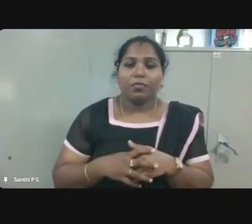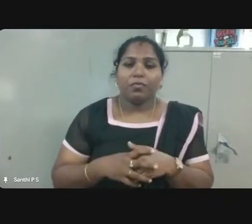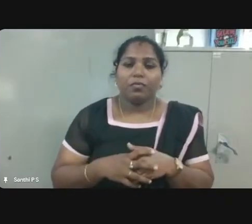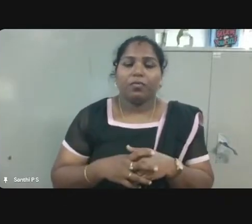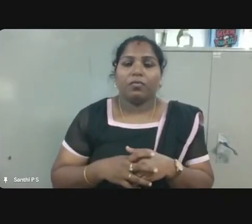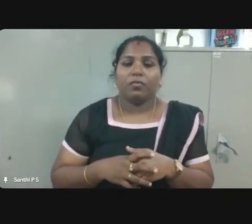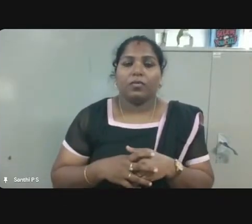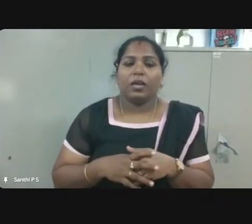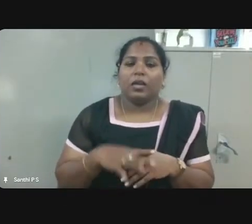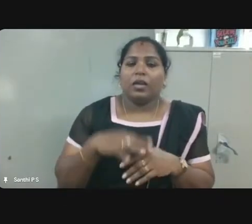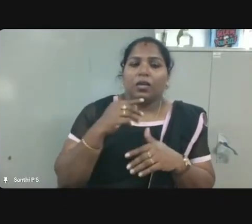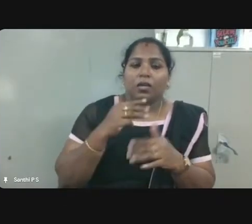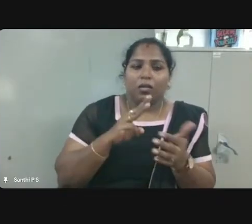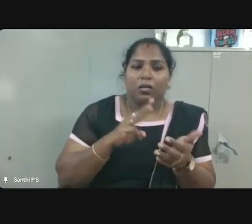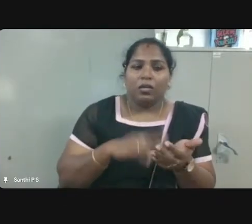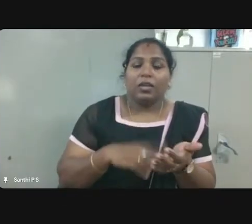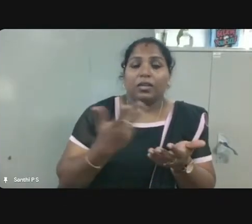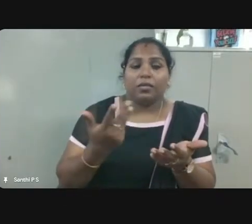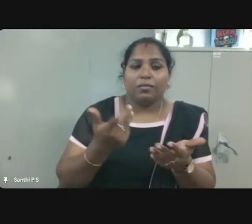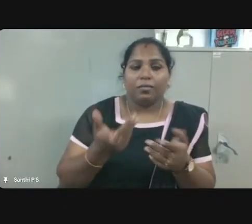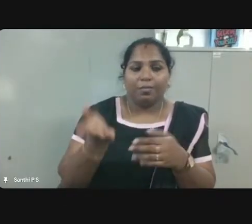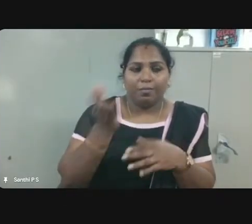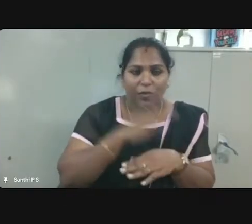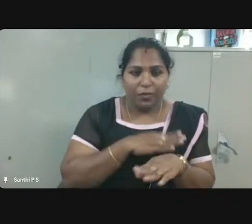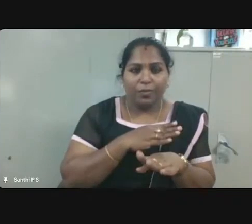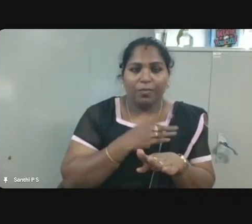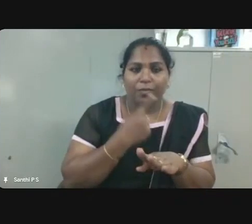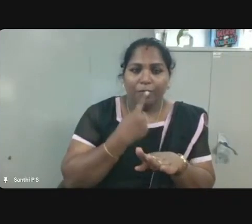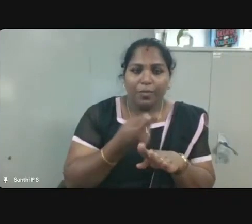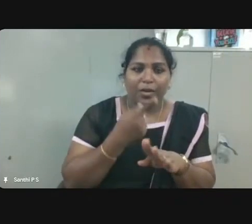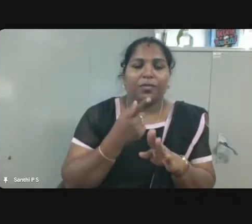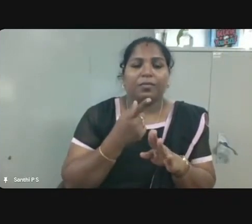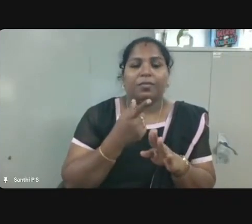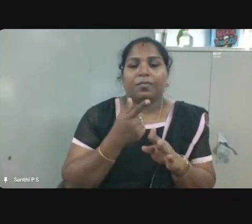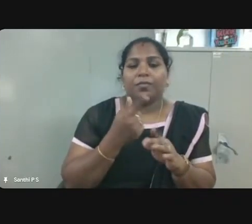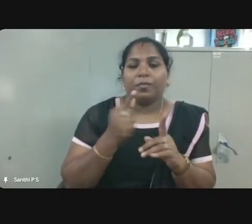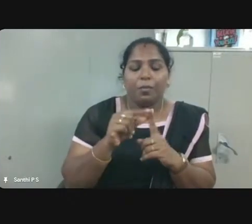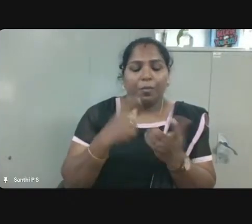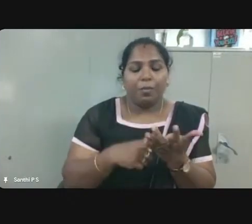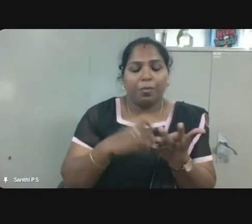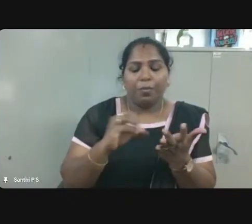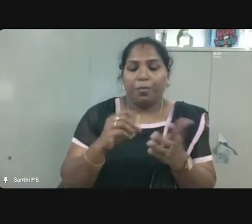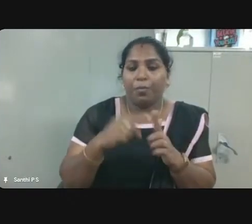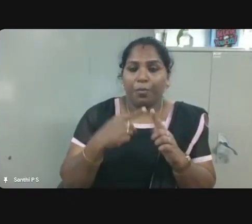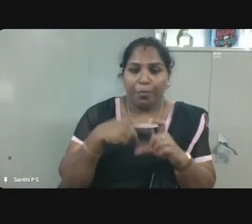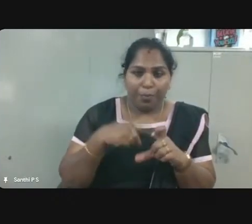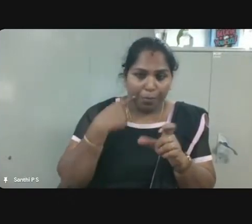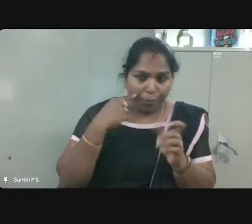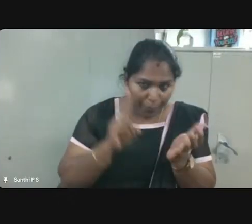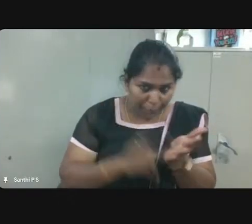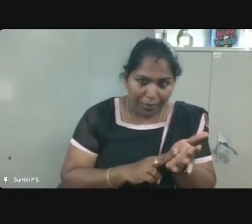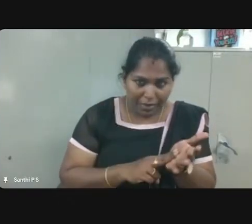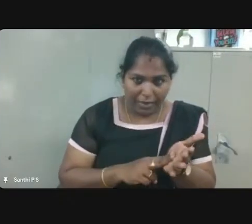എന്നാൽ മൈക്രോ ഡിസ്ട്രോഫിൻ ഒരു പ്രോട്ടീൻ ഉണ്ടാക്കുന്ന ഒരു ജീൻ നമ്മുടെ ദേഹത്ത് കുത്തിവെക്കുന്നു. അപ്പൊ ഡിസ്ട്രോഫിന് പകരം ഈ മൈക്രോ ഡിസ്ട്രോഫിൻ മസിലിനകത്ത്